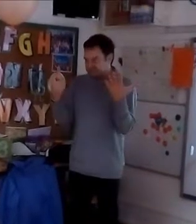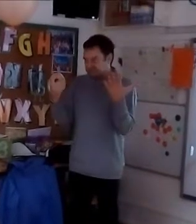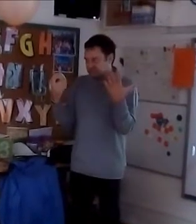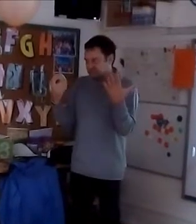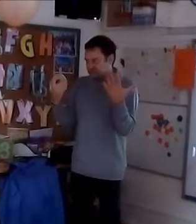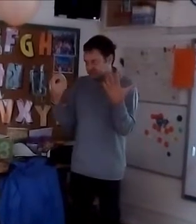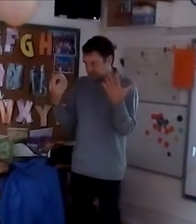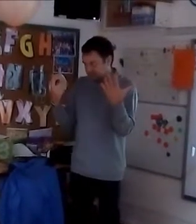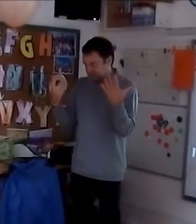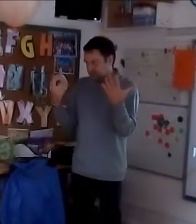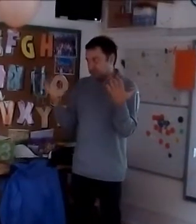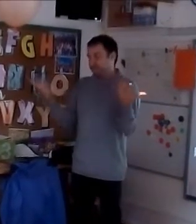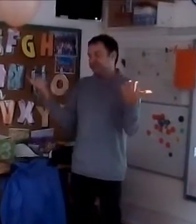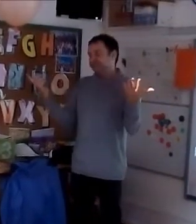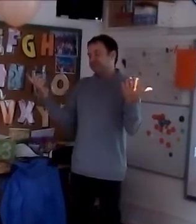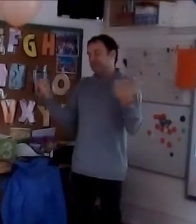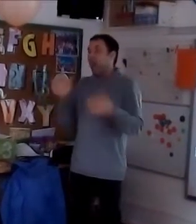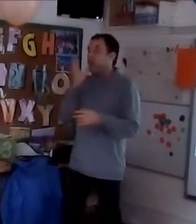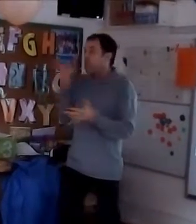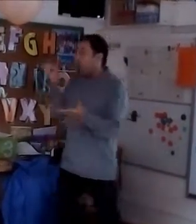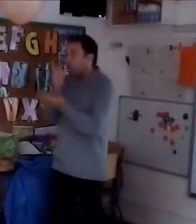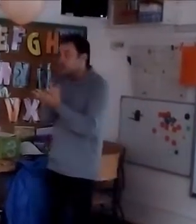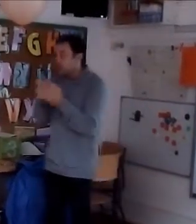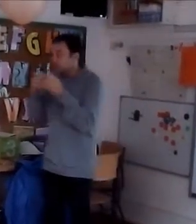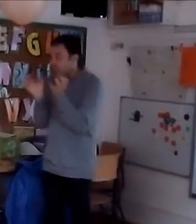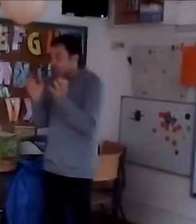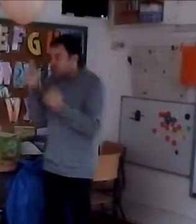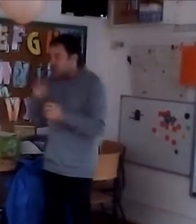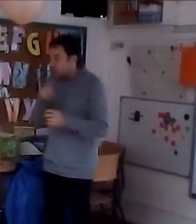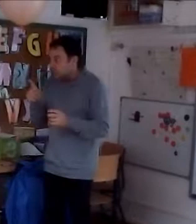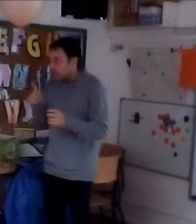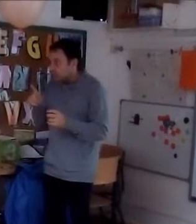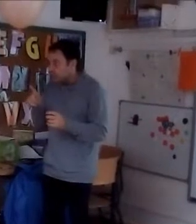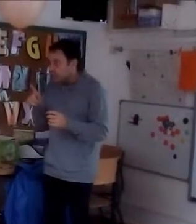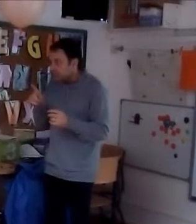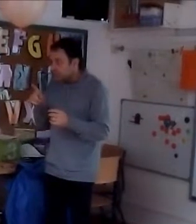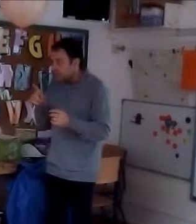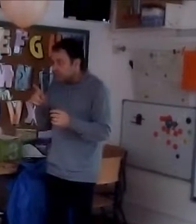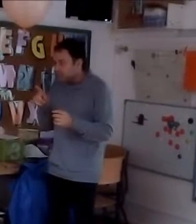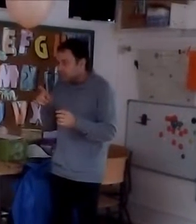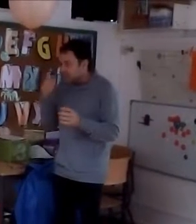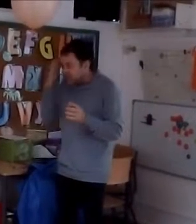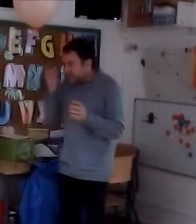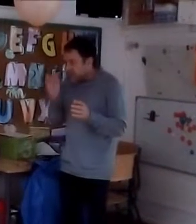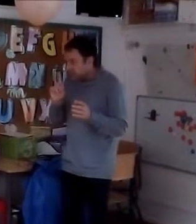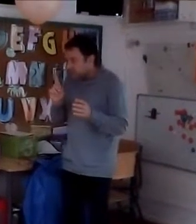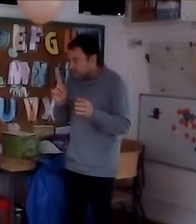Seis. Claro. Y ahora, ¿se abrirá alguno más, creéis?